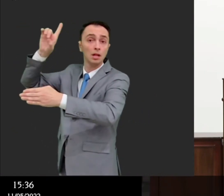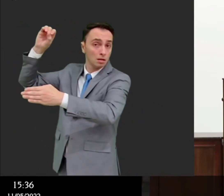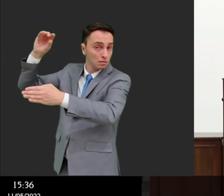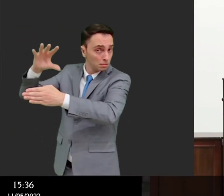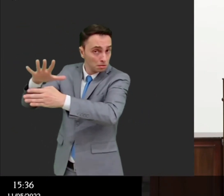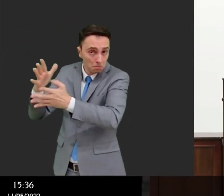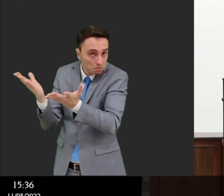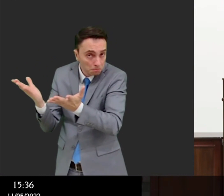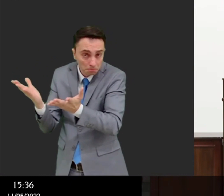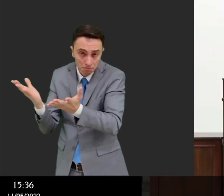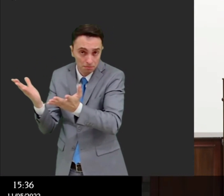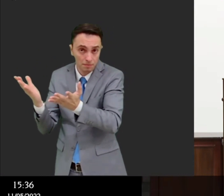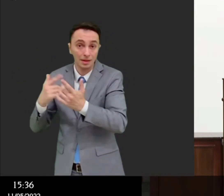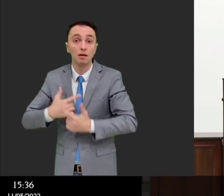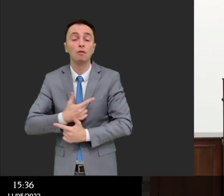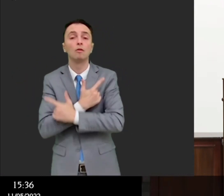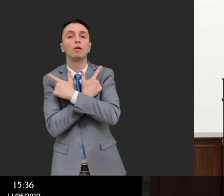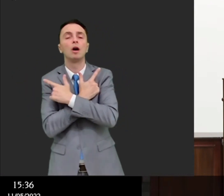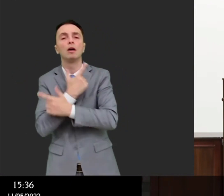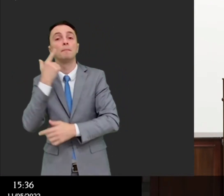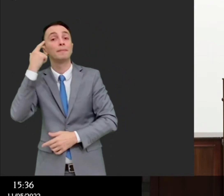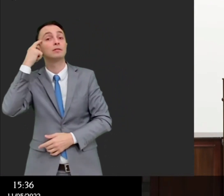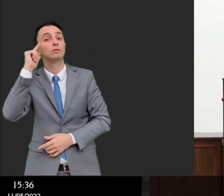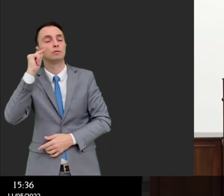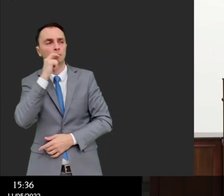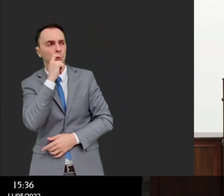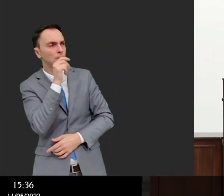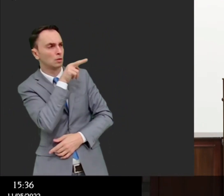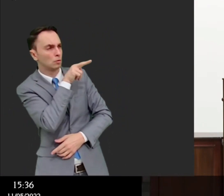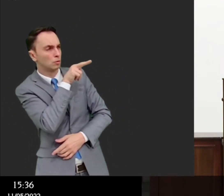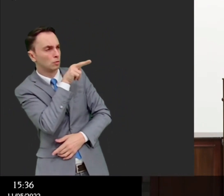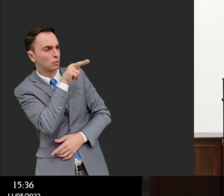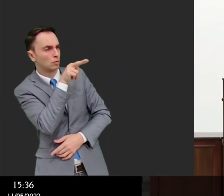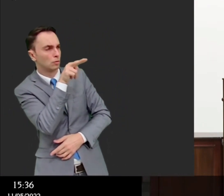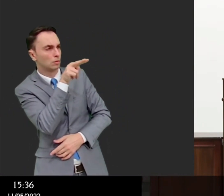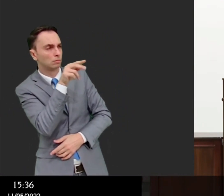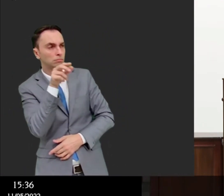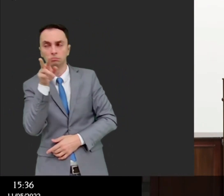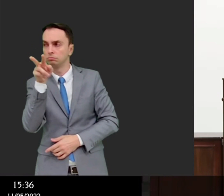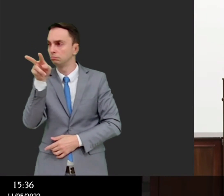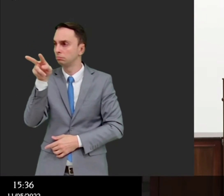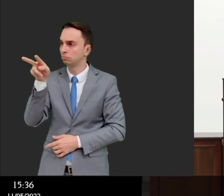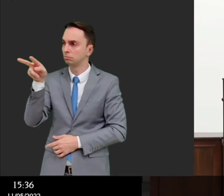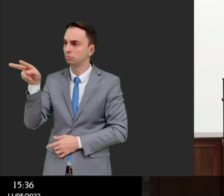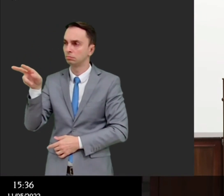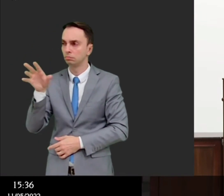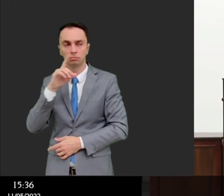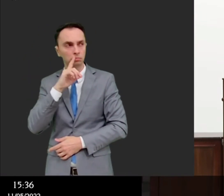Então, irmão, Ló, que fez? Pôs os olhos. Olhou essa campina